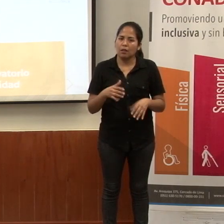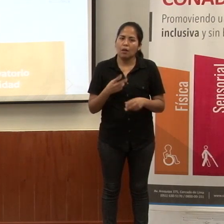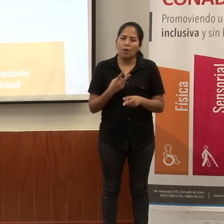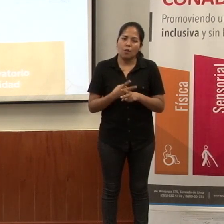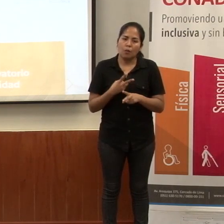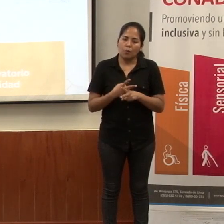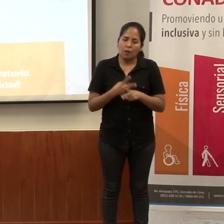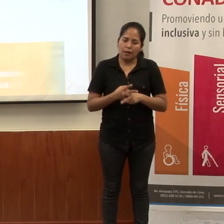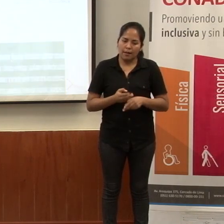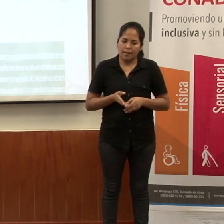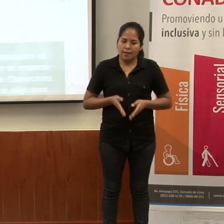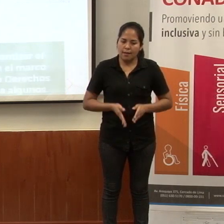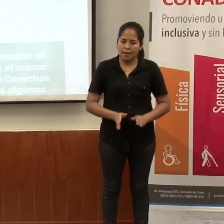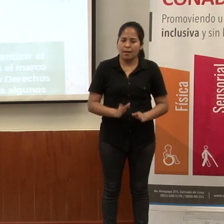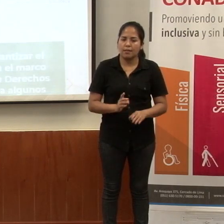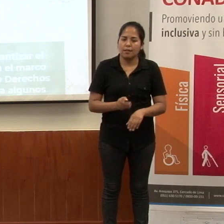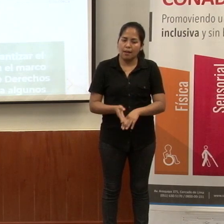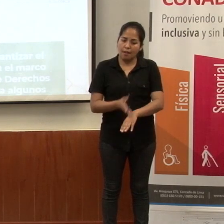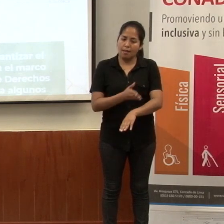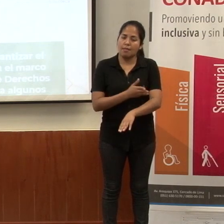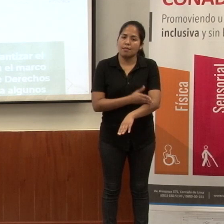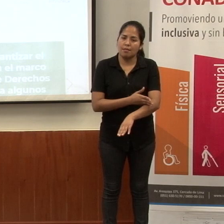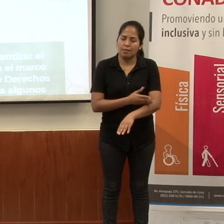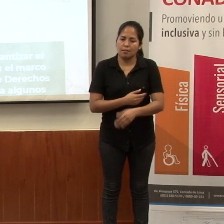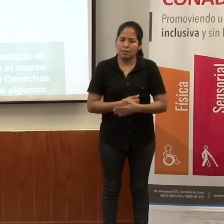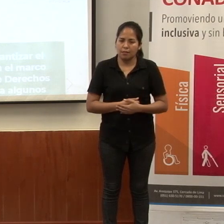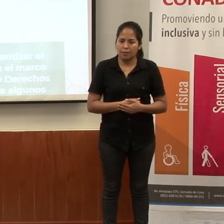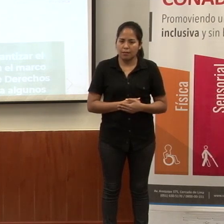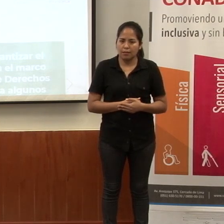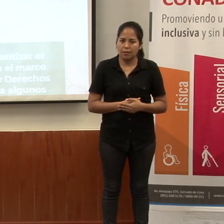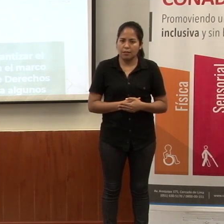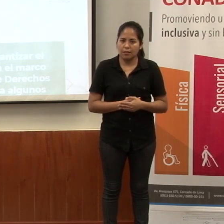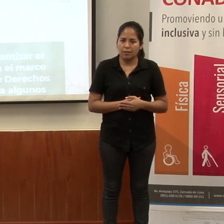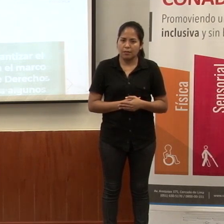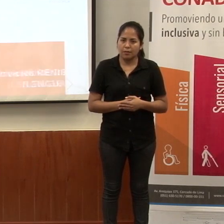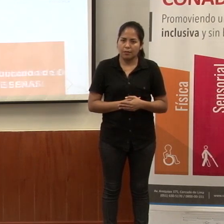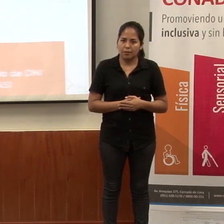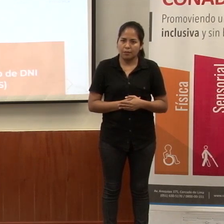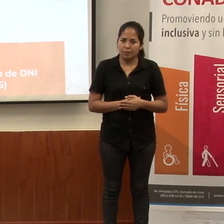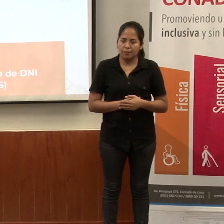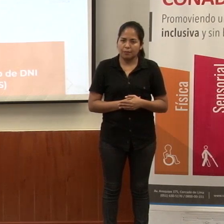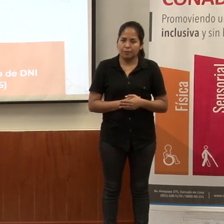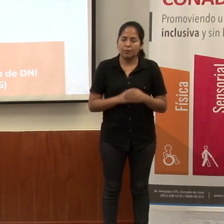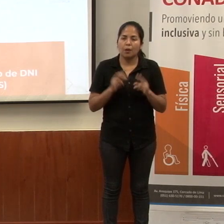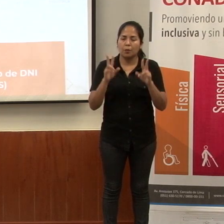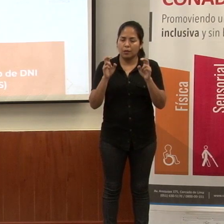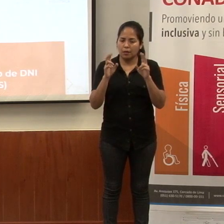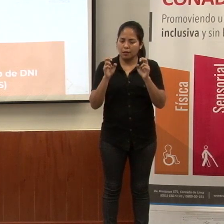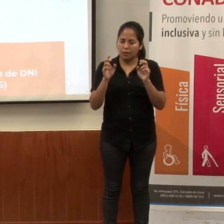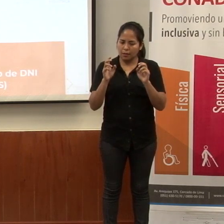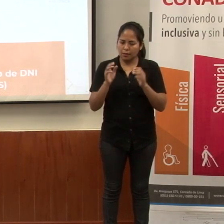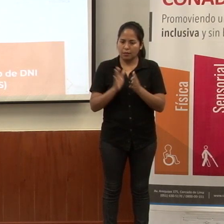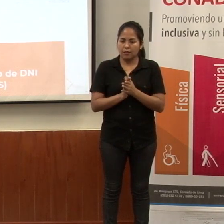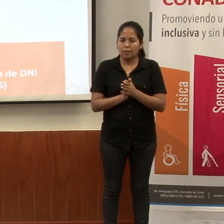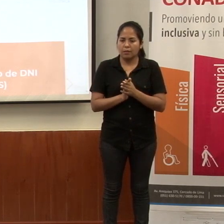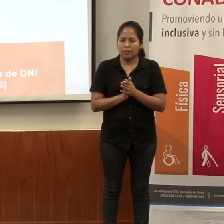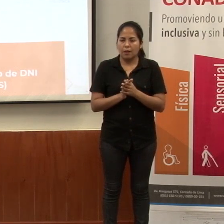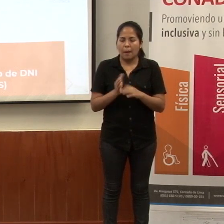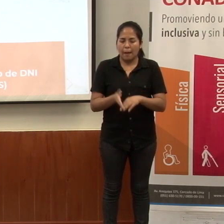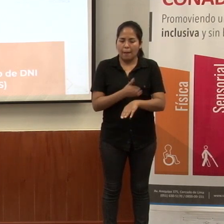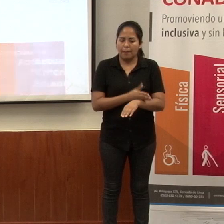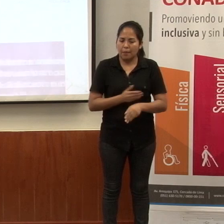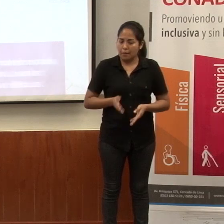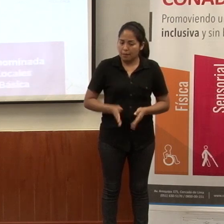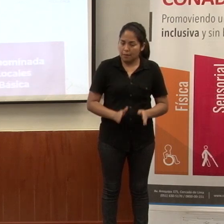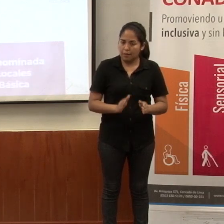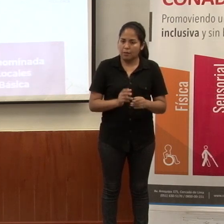Por lo menos al momento actual. Ojalá que eso pueda ser superado. Entonces, vamos a tener temas de prematuridad y hay que prepararnos para eso.